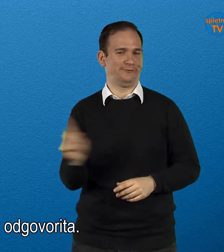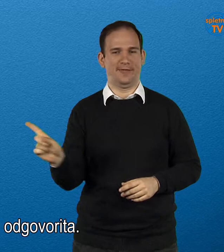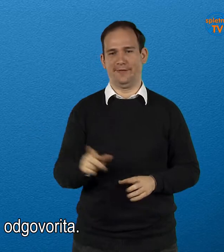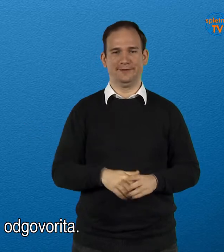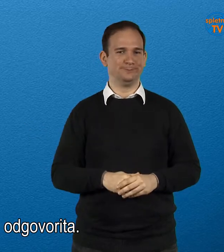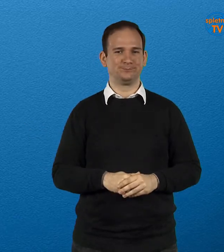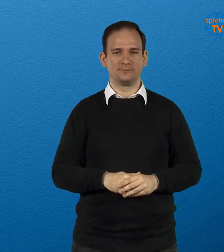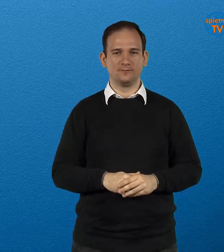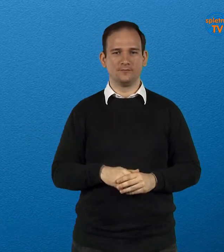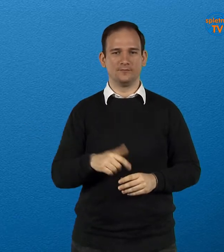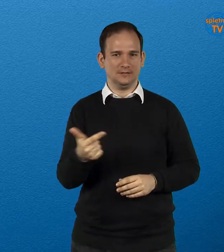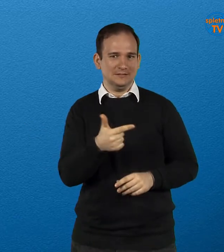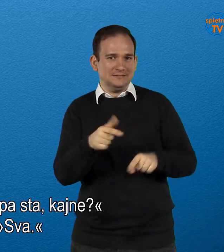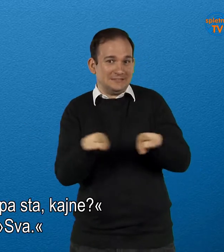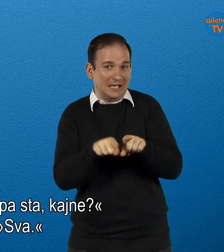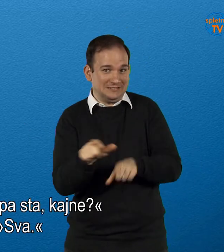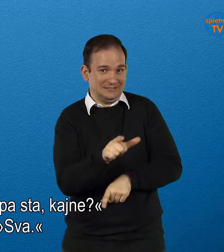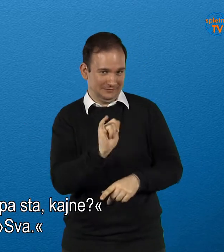Ne, odgovorita. Sestrici pa sta, kajne?